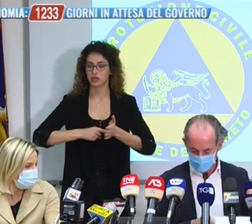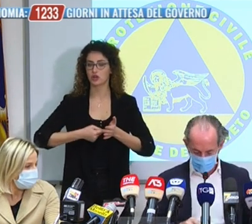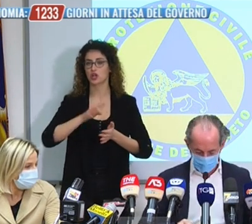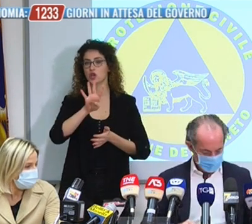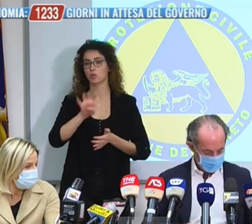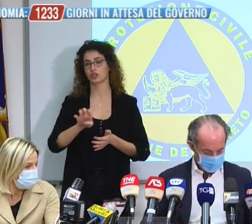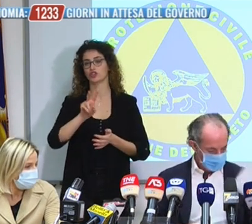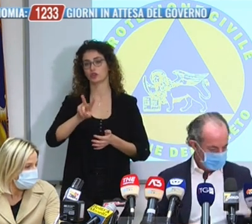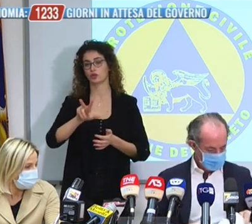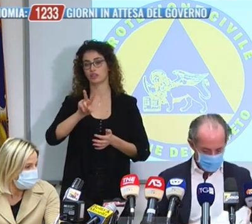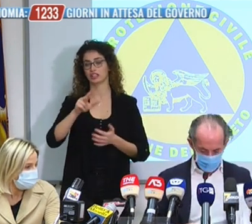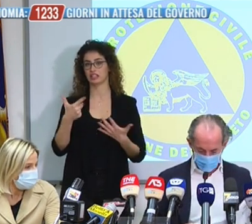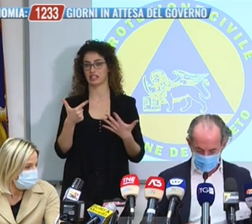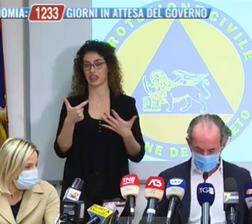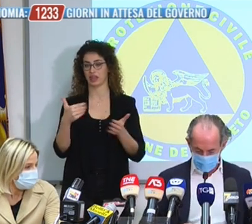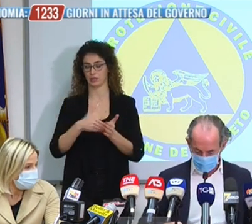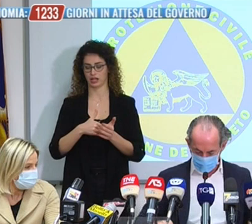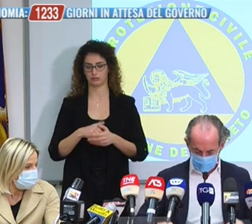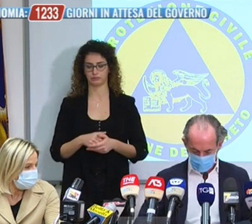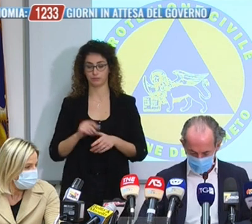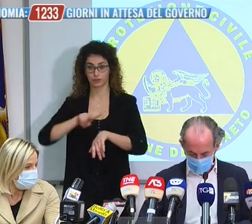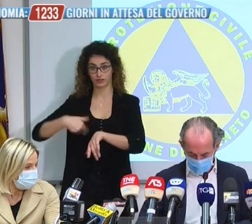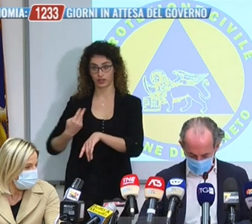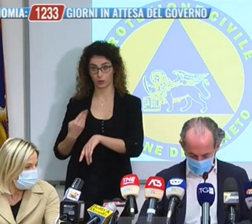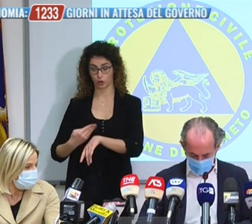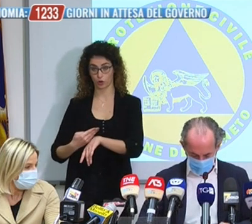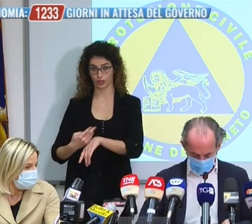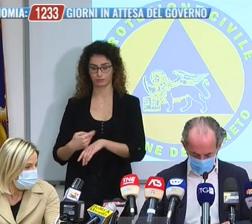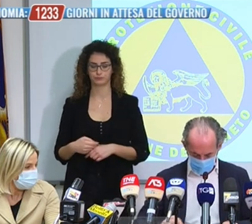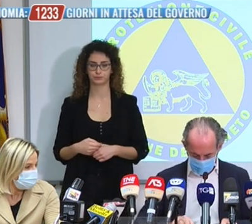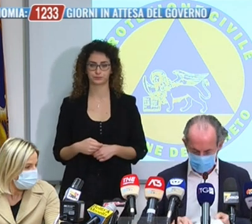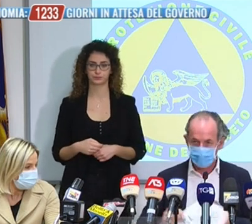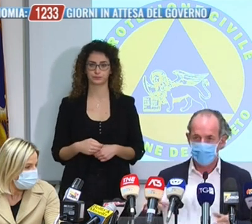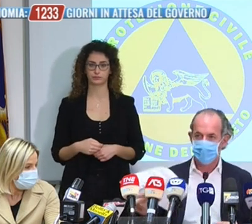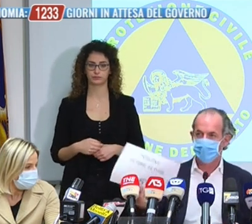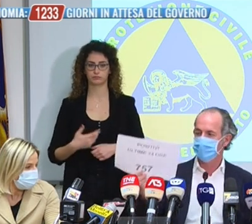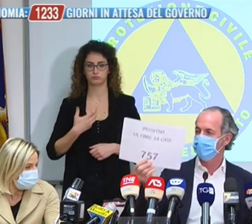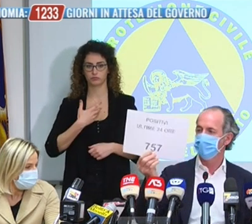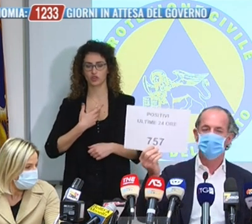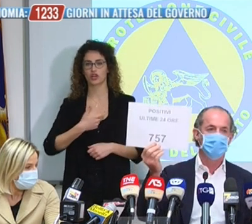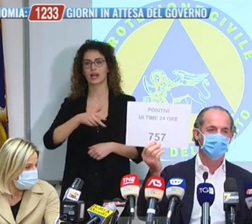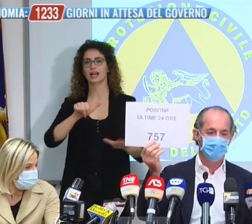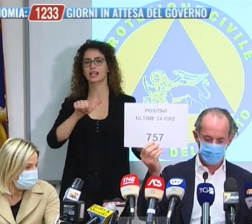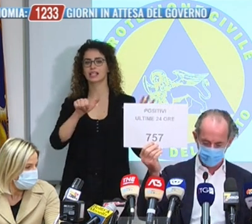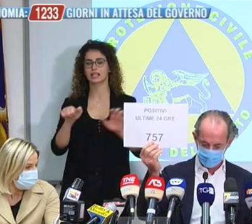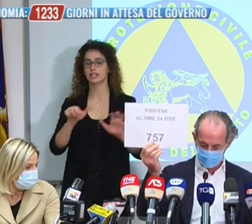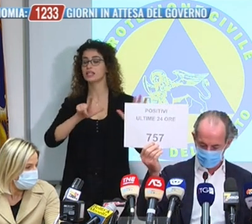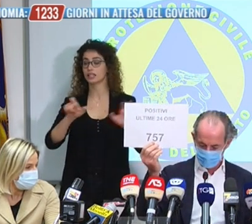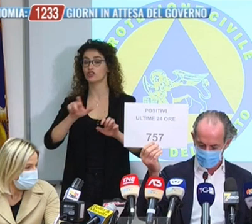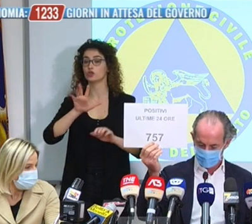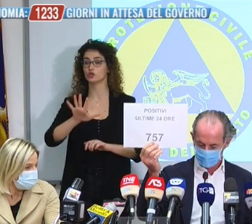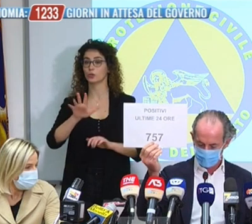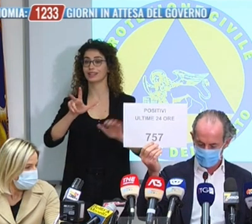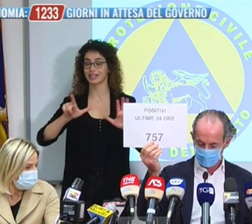7.426.000. Nelle ultime 24 ore abbiamo intercettato 757